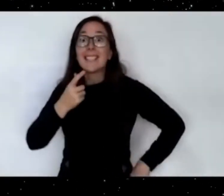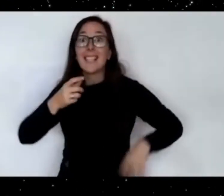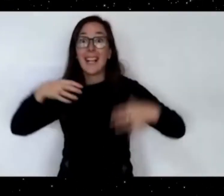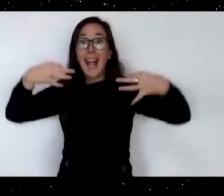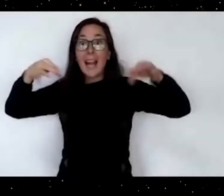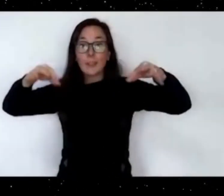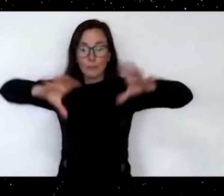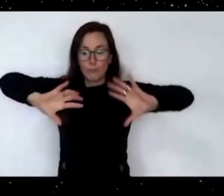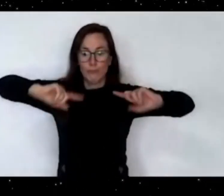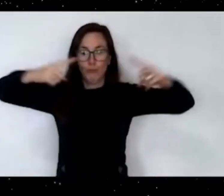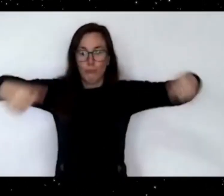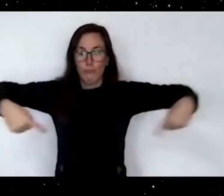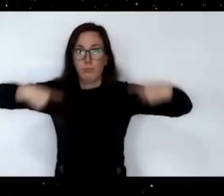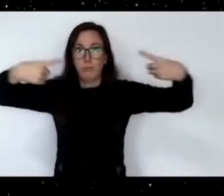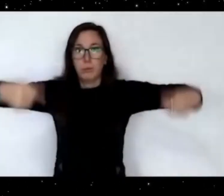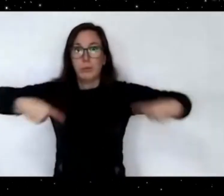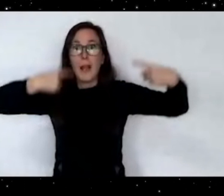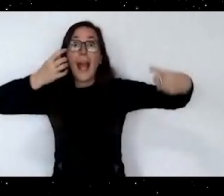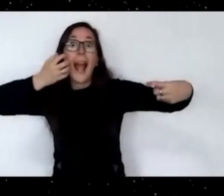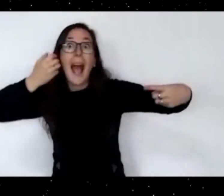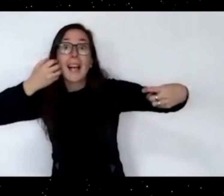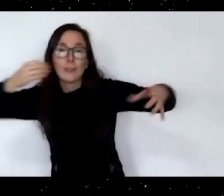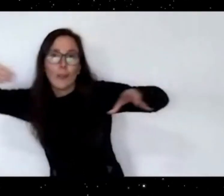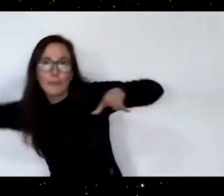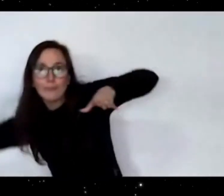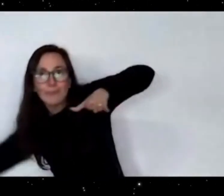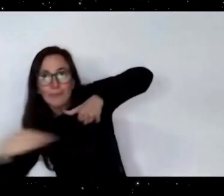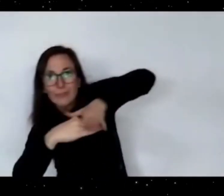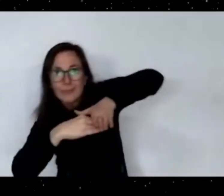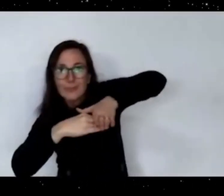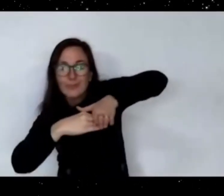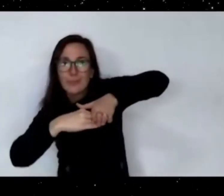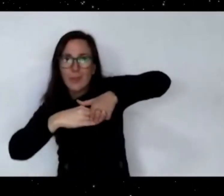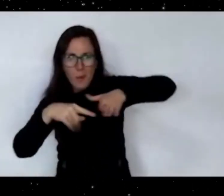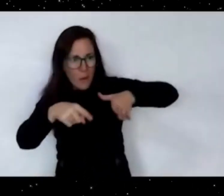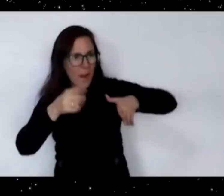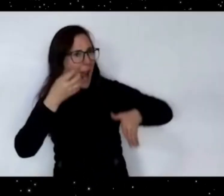cartón. ¿Entra un gato en un rollo de cartón?